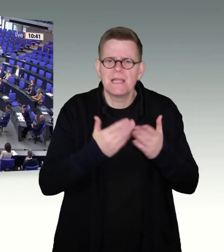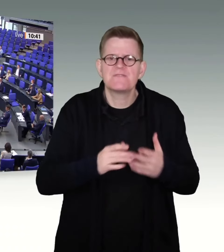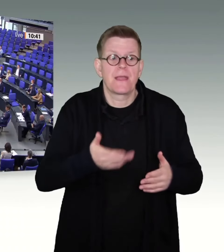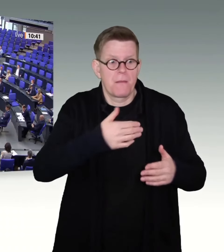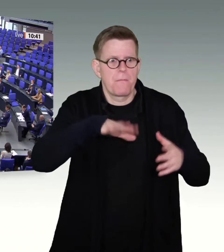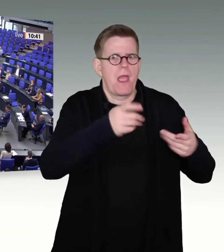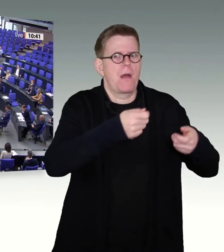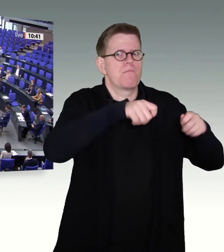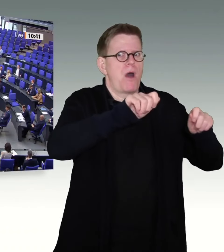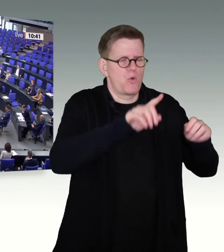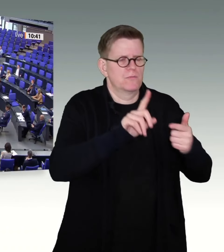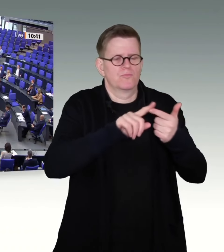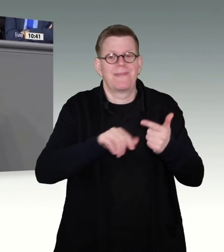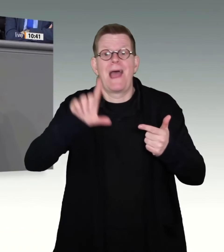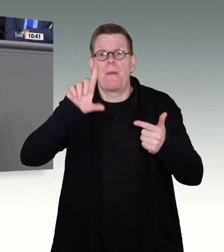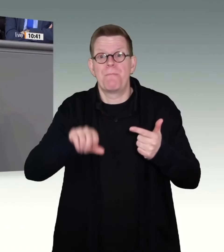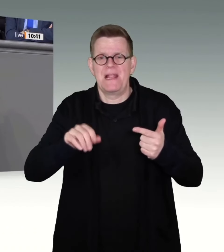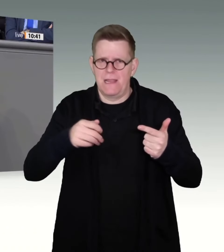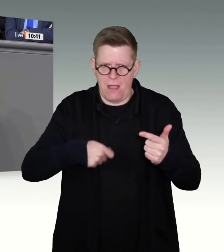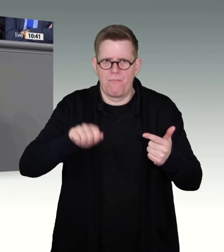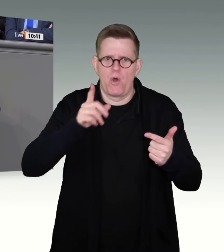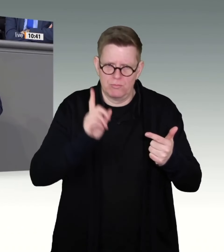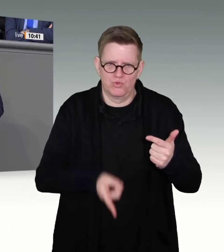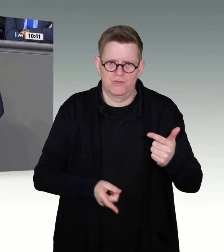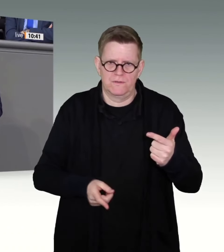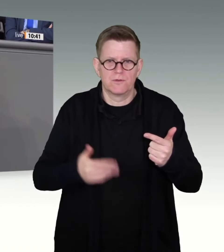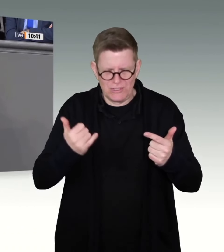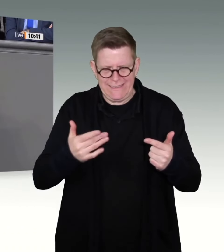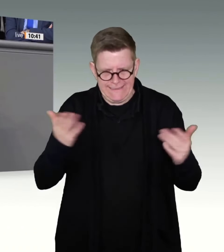müssen wir auch günstiger bauen. Und auch das wird vorangetrieben.